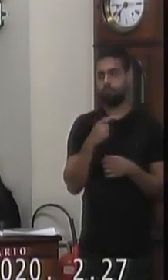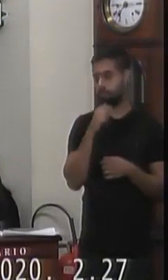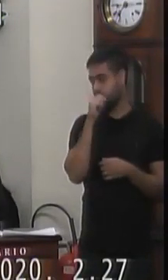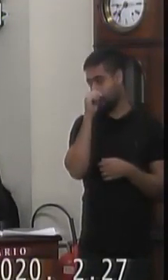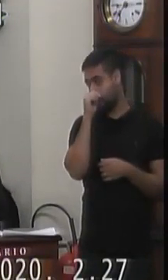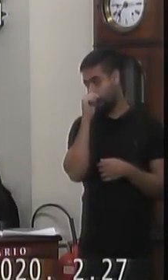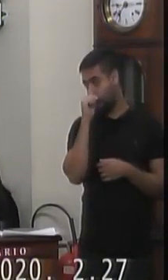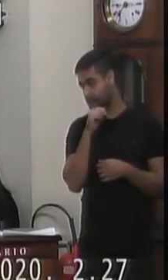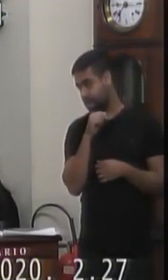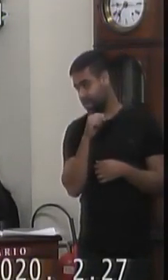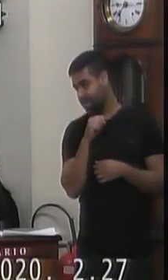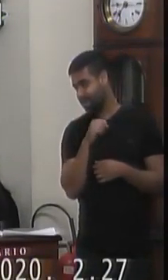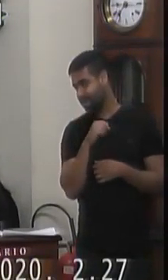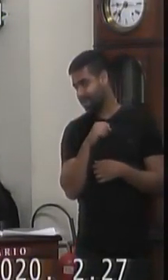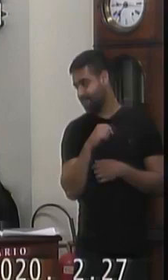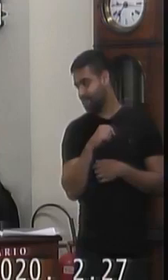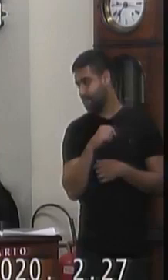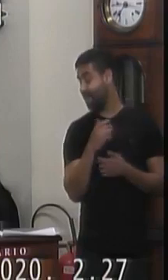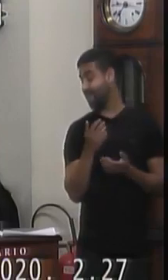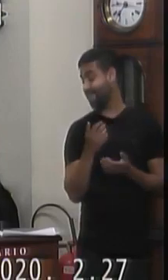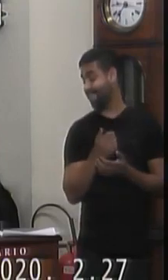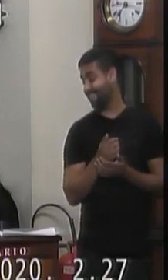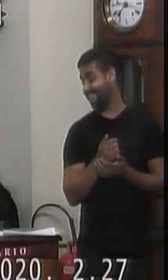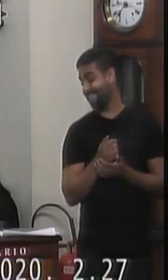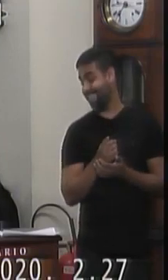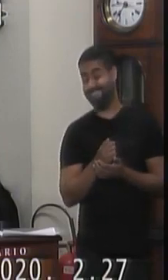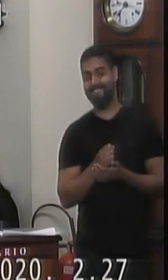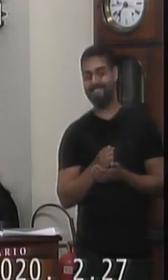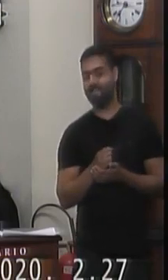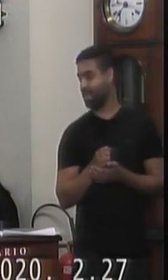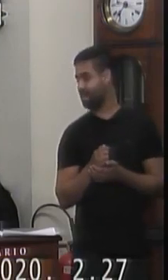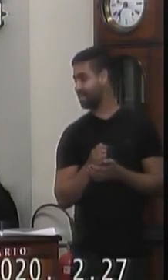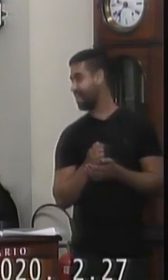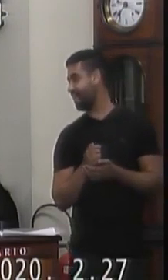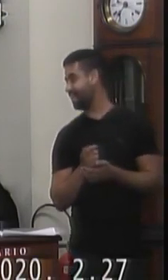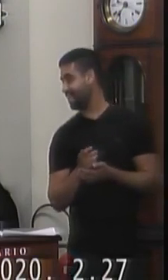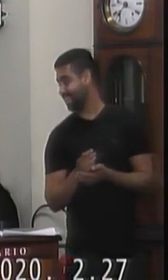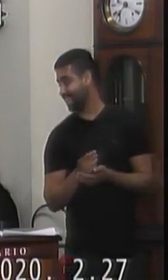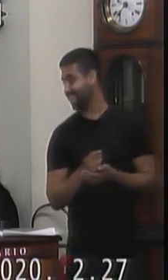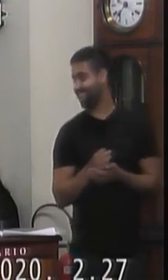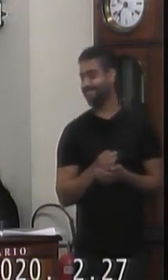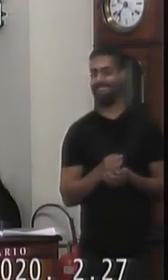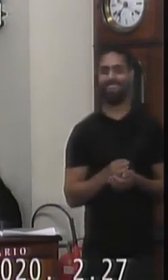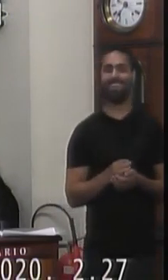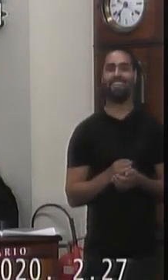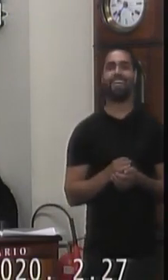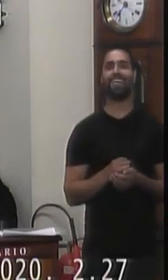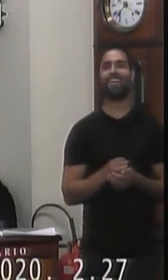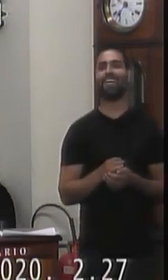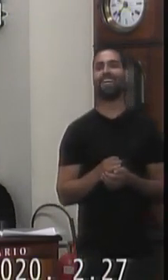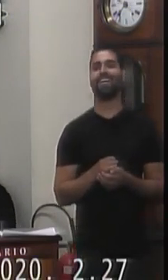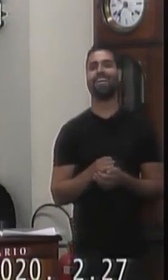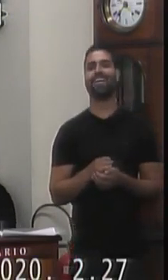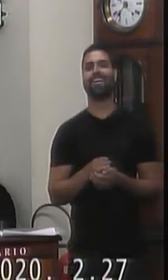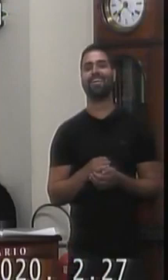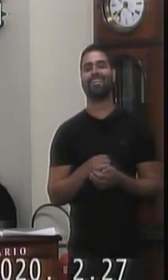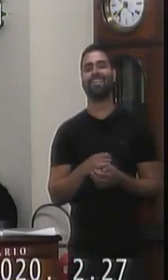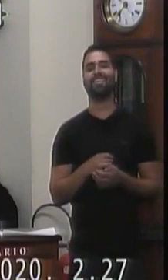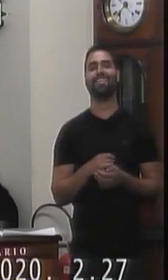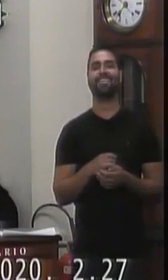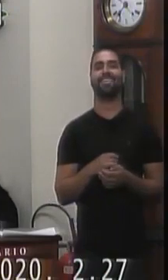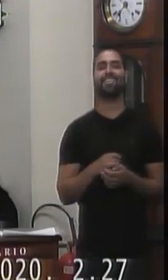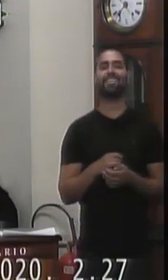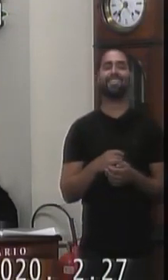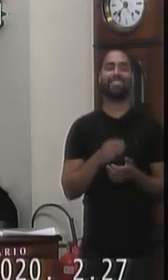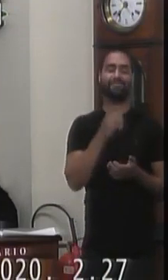importantíssima, diga-se de passagem, da Guarda Municipal em qualquer evento que haja em qualquer